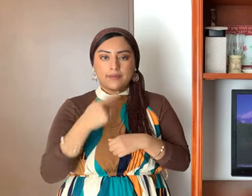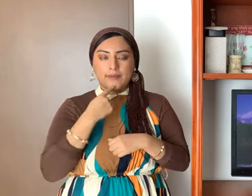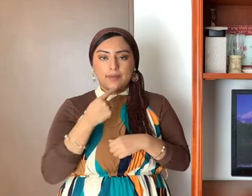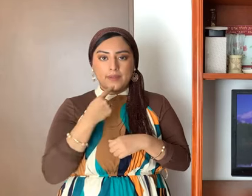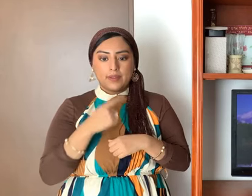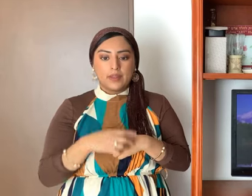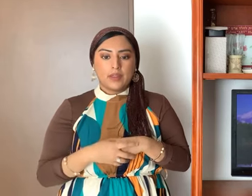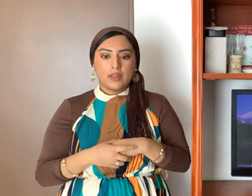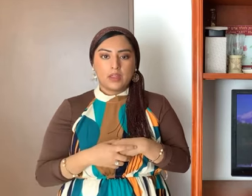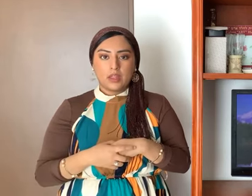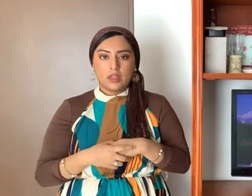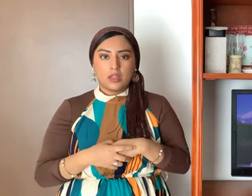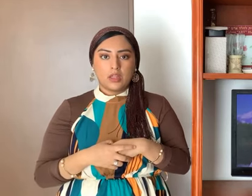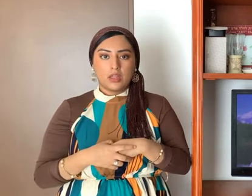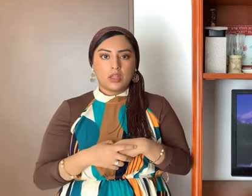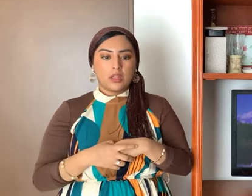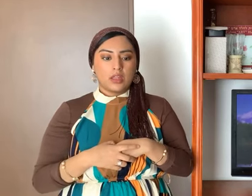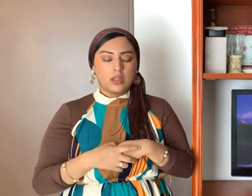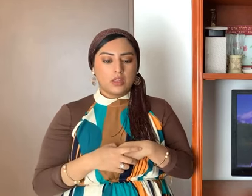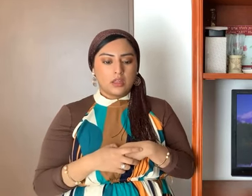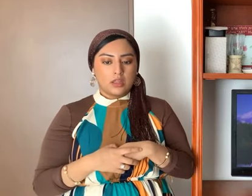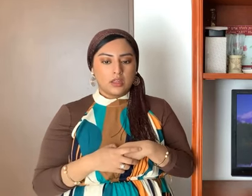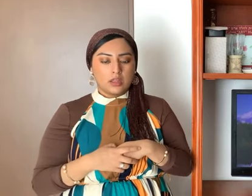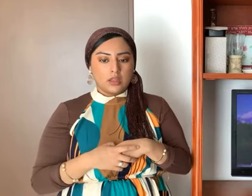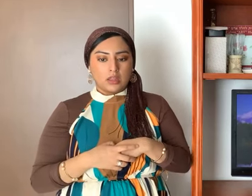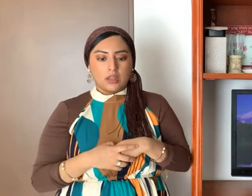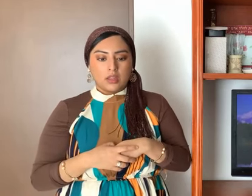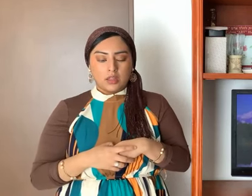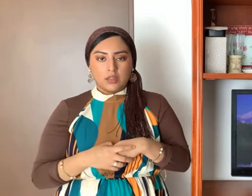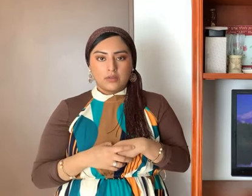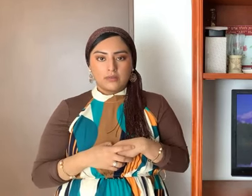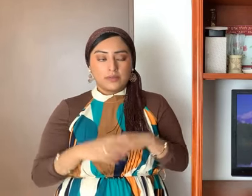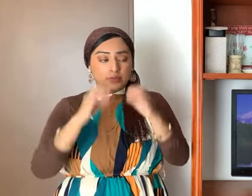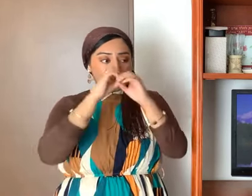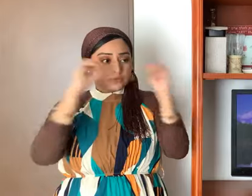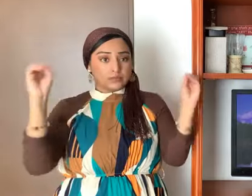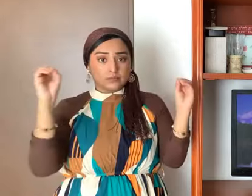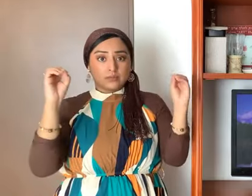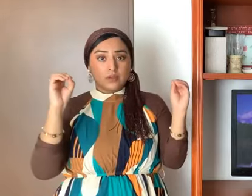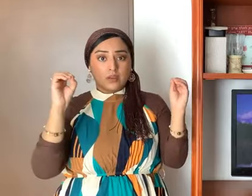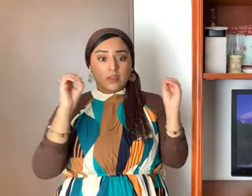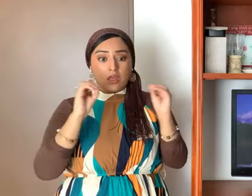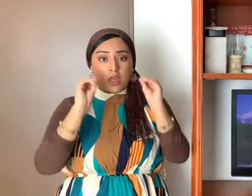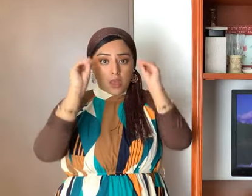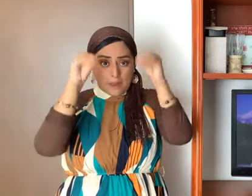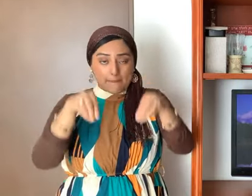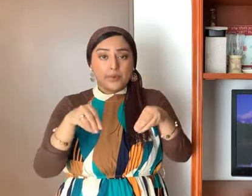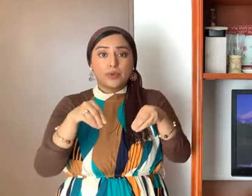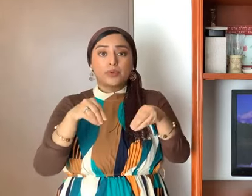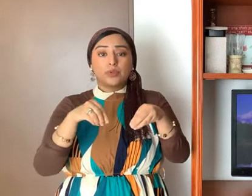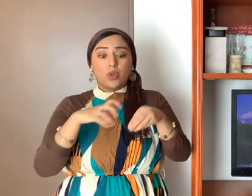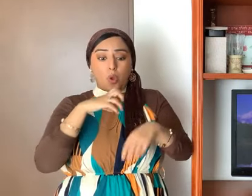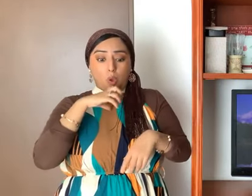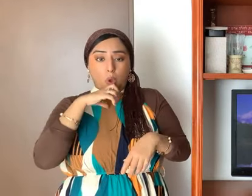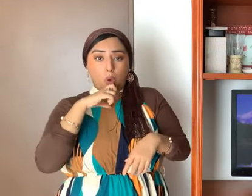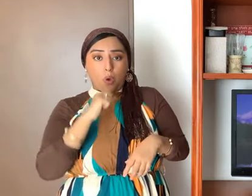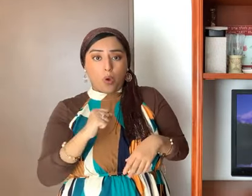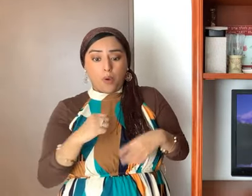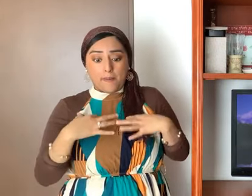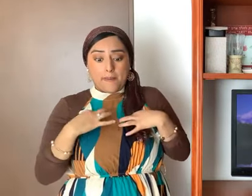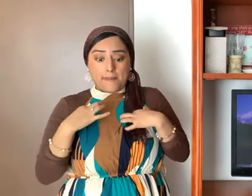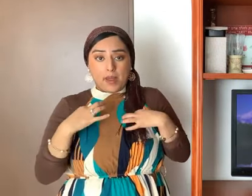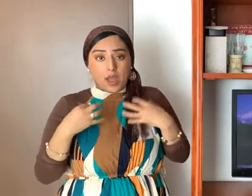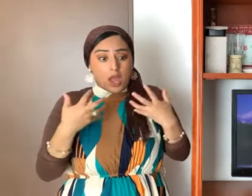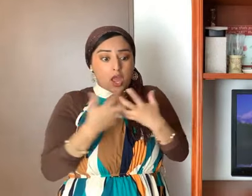Dice, vamos, para tener el contexto completo desde el 16. Dice, nadie pone remiendo de paño nuevo en vestido viejo, porque